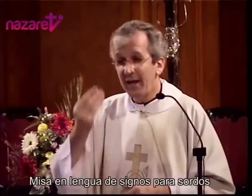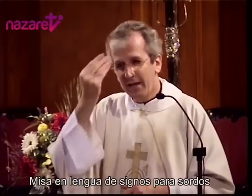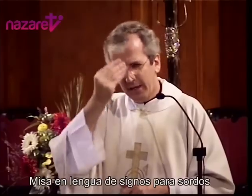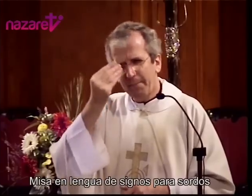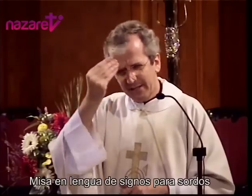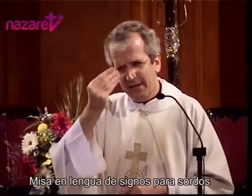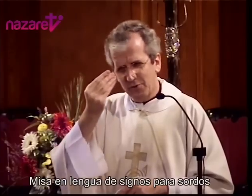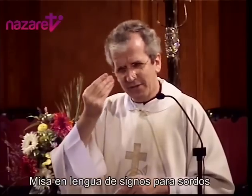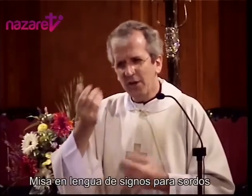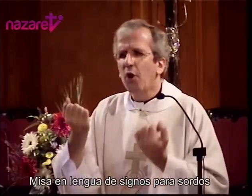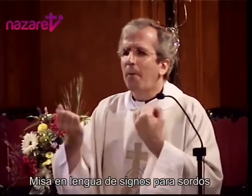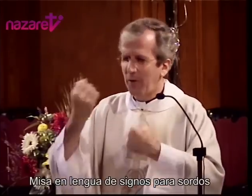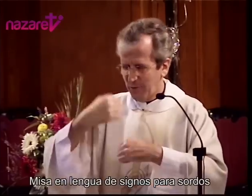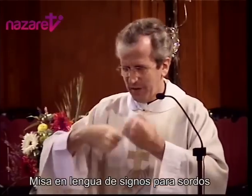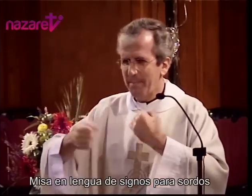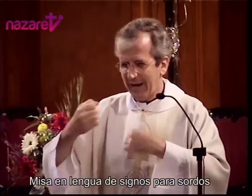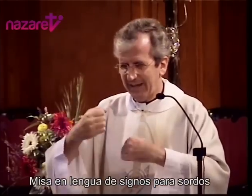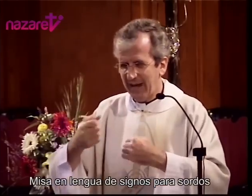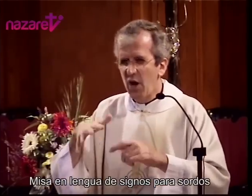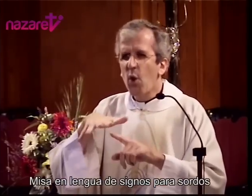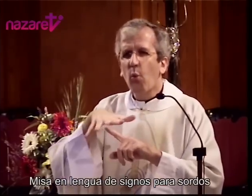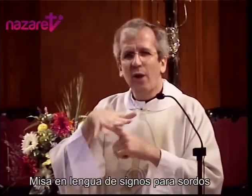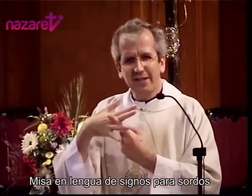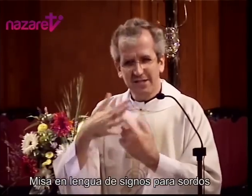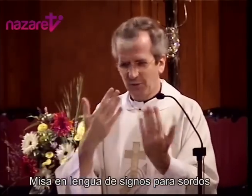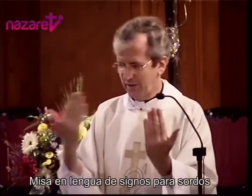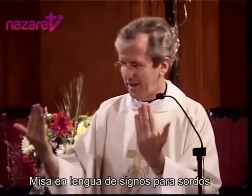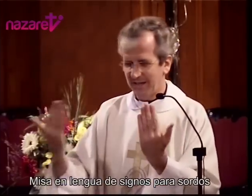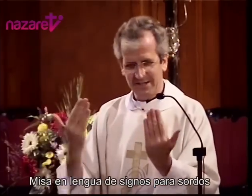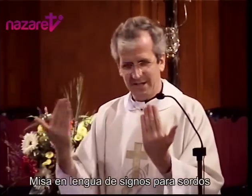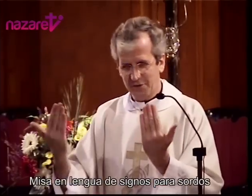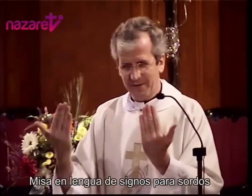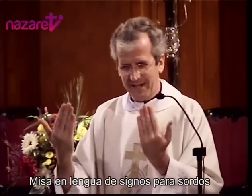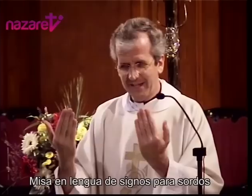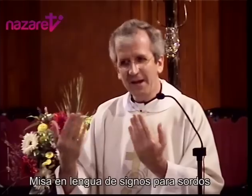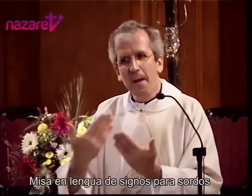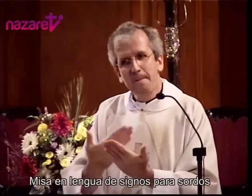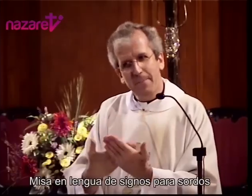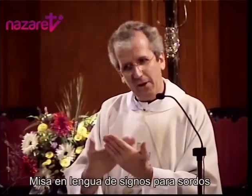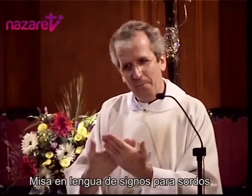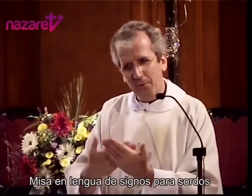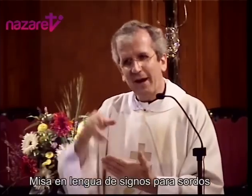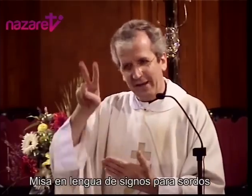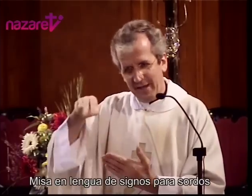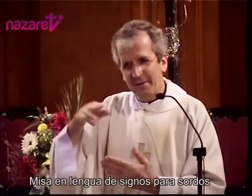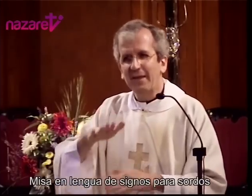y pensemos cómo ponemos en práctica cuántas circunstancias se nos presentan para comprobar que de verdad